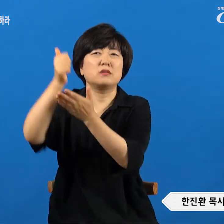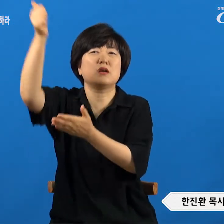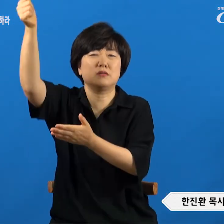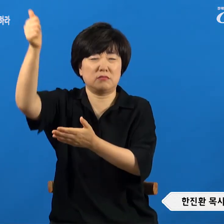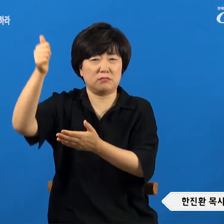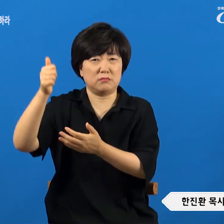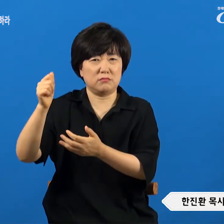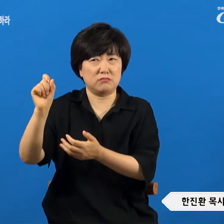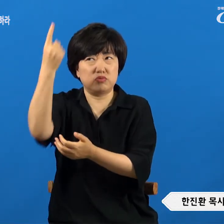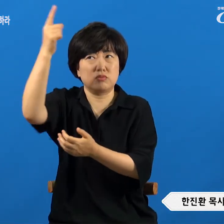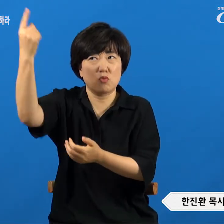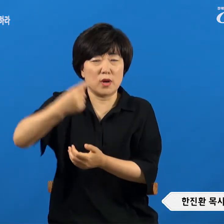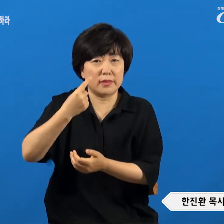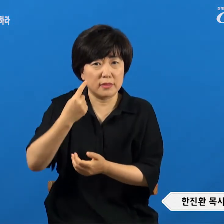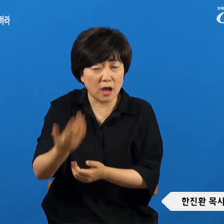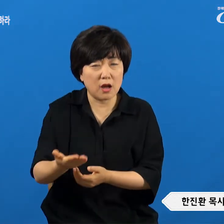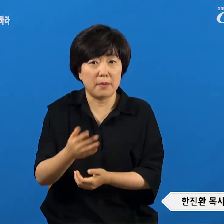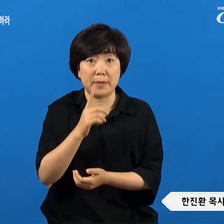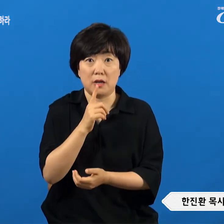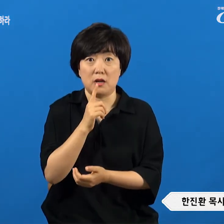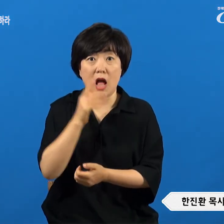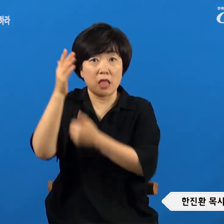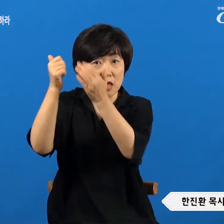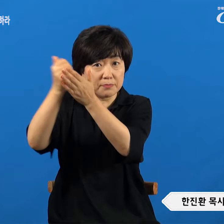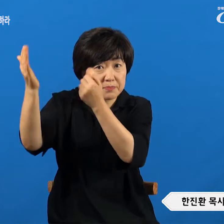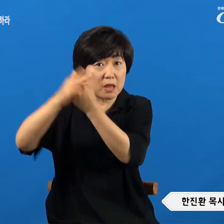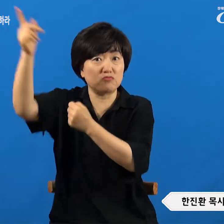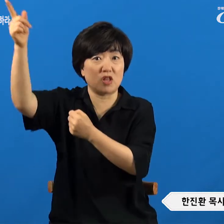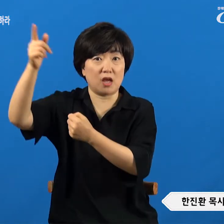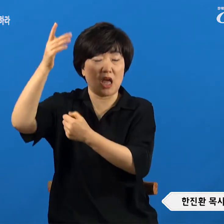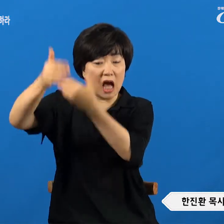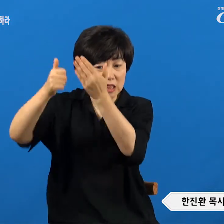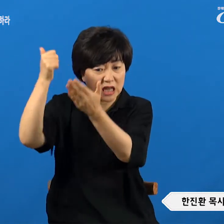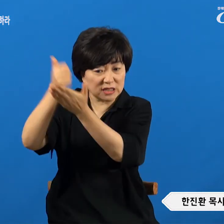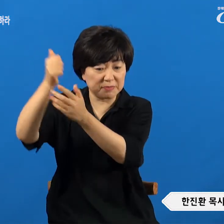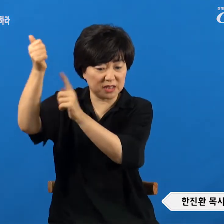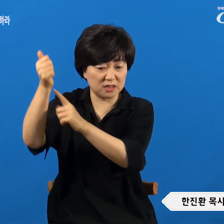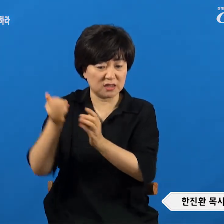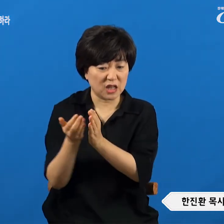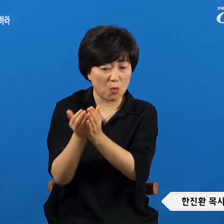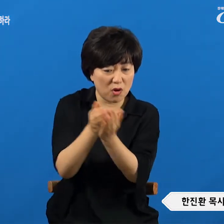때문에, 하나님 때문에 그 아이들이 죽은 것입니까?